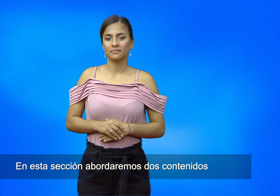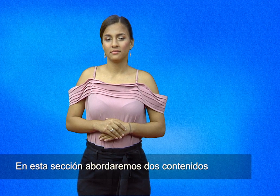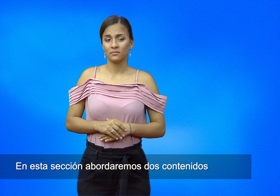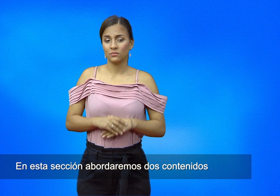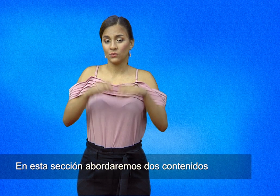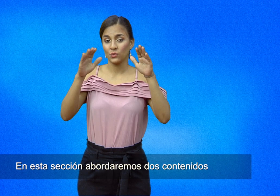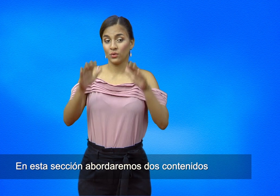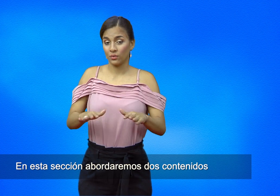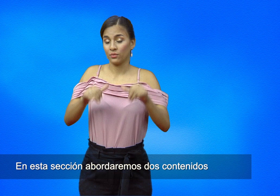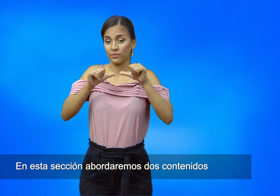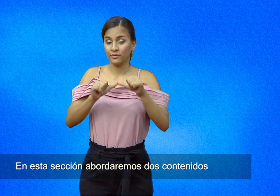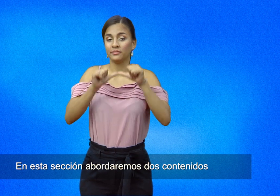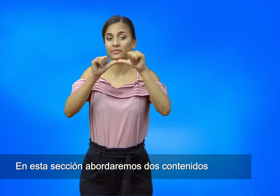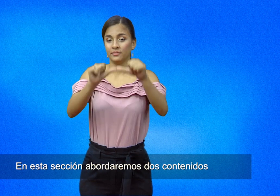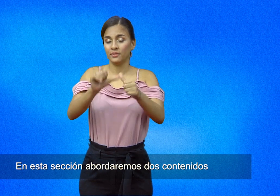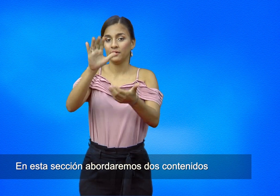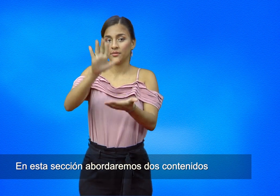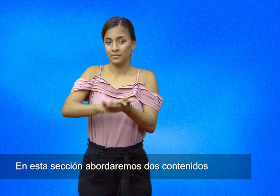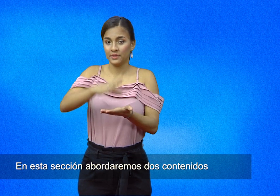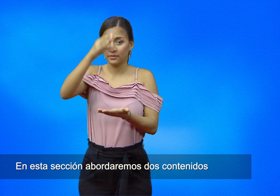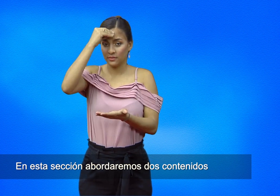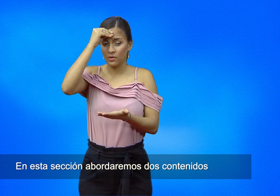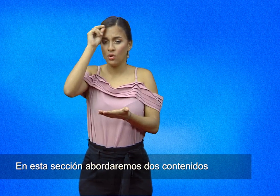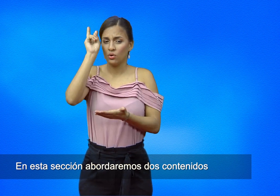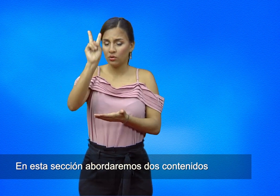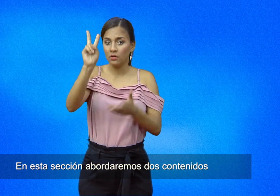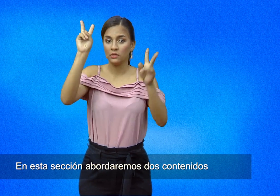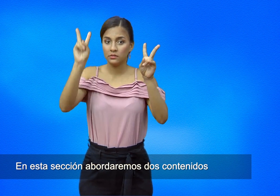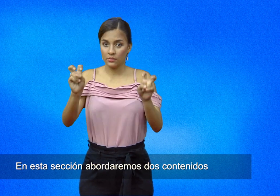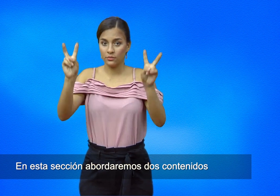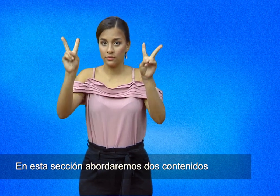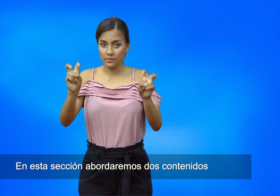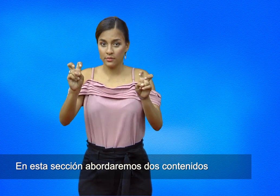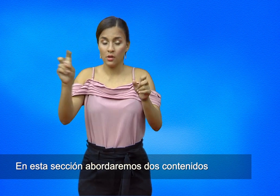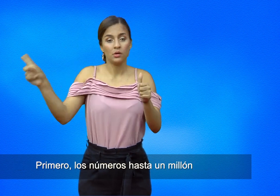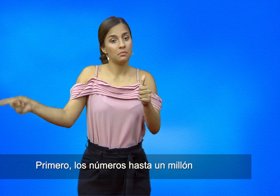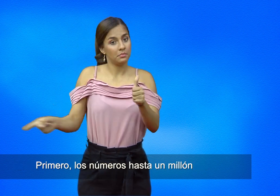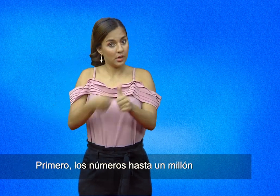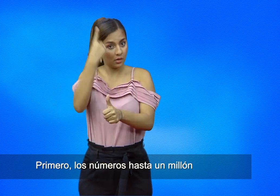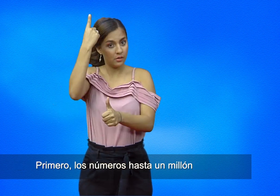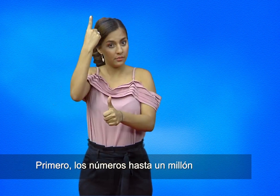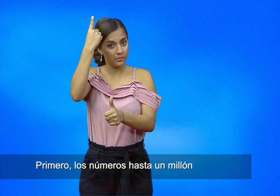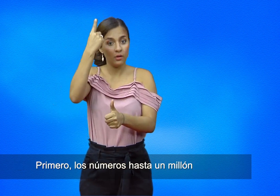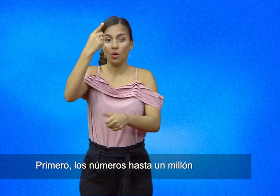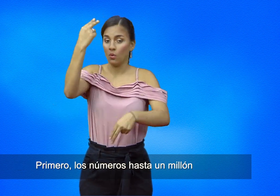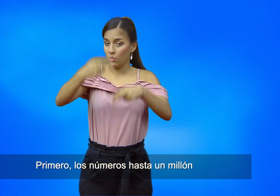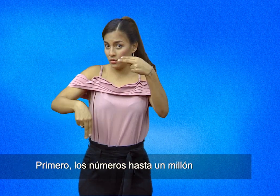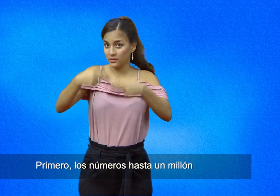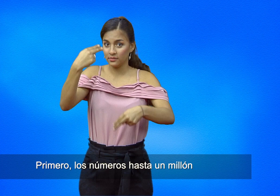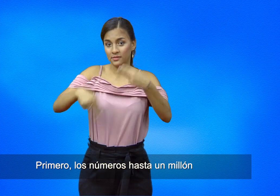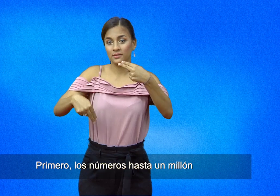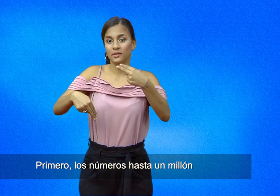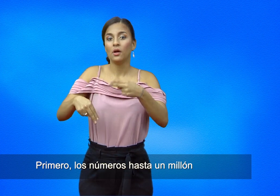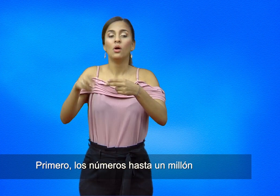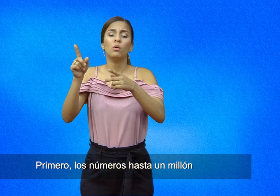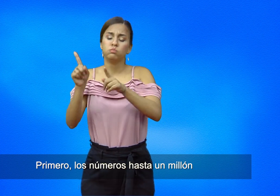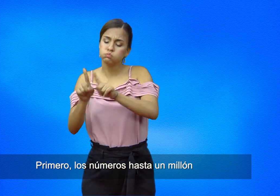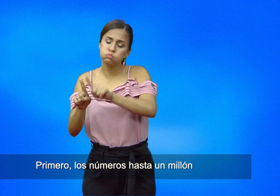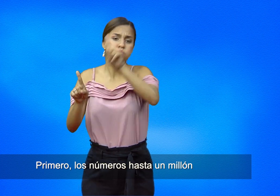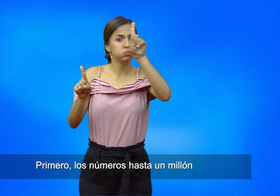en esta sección abordaremos dos contenidos primero los números hasta